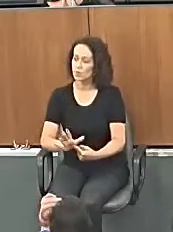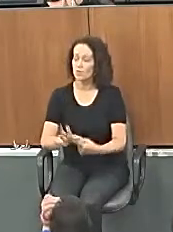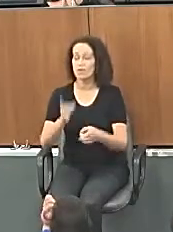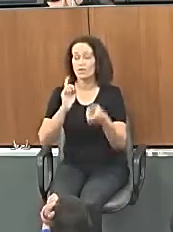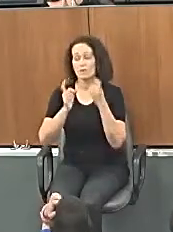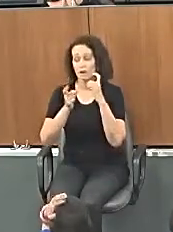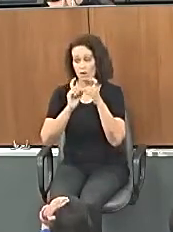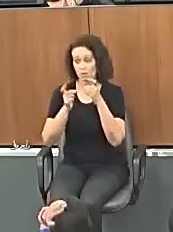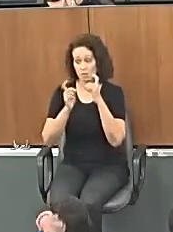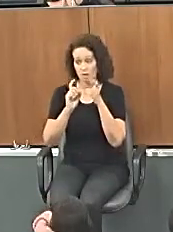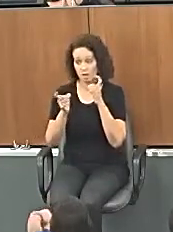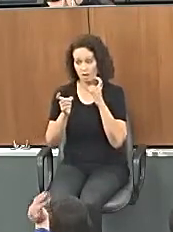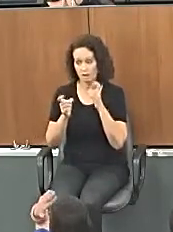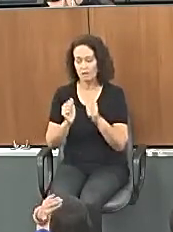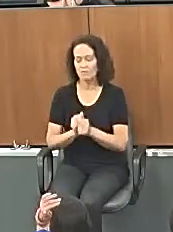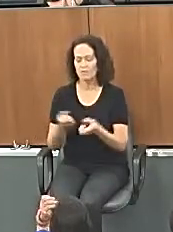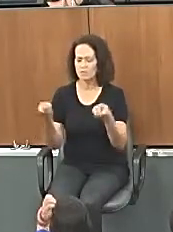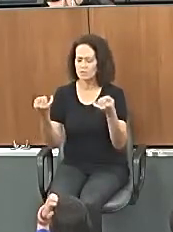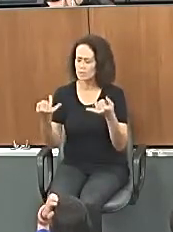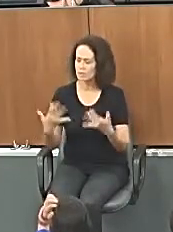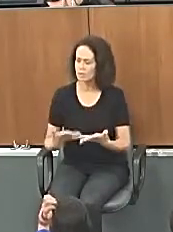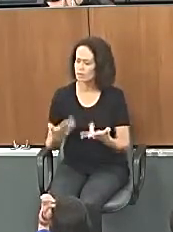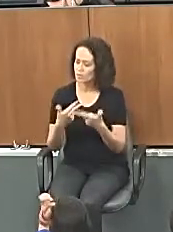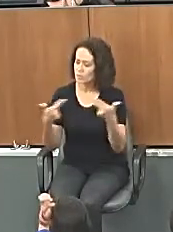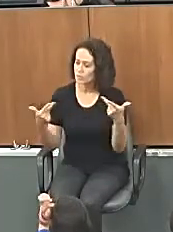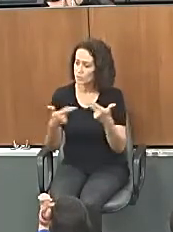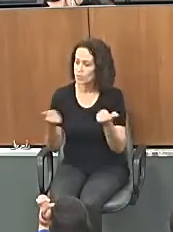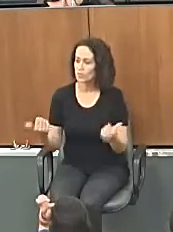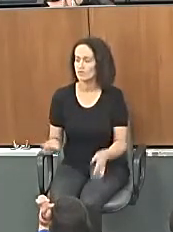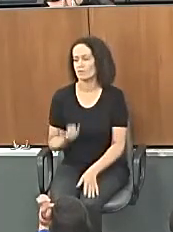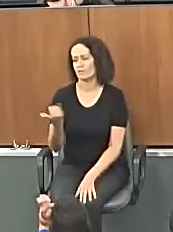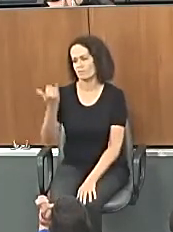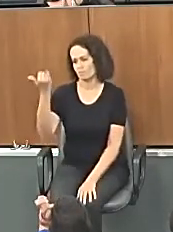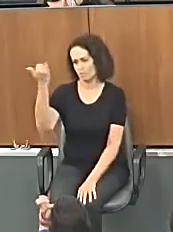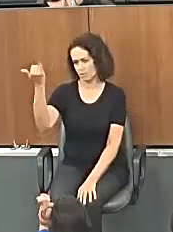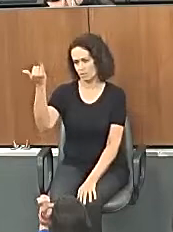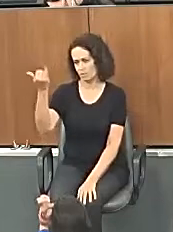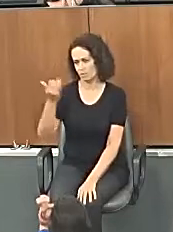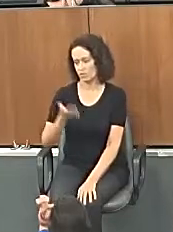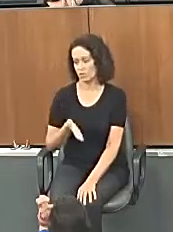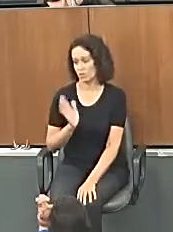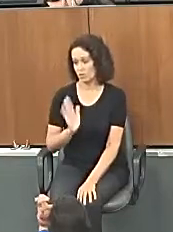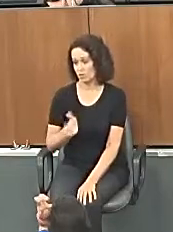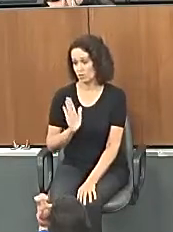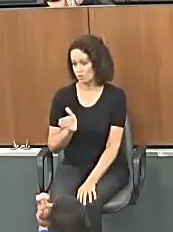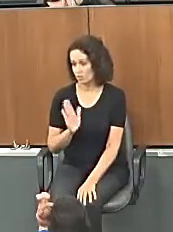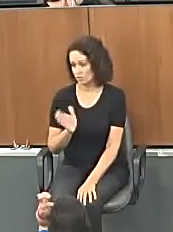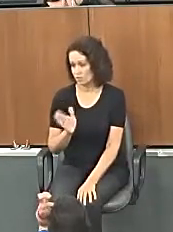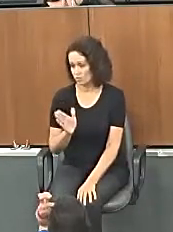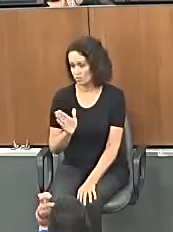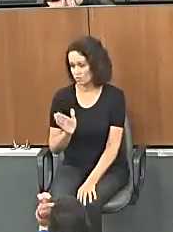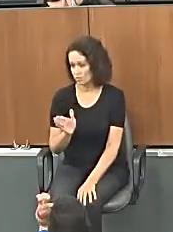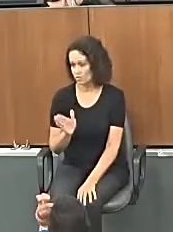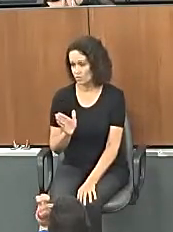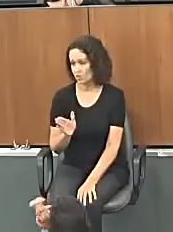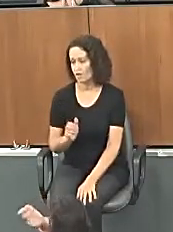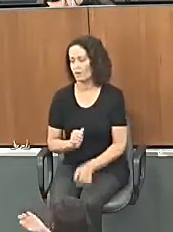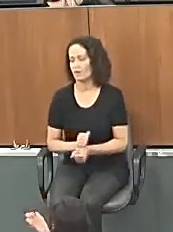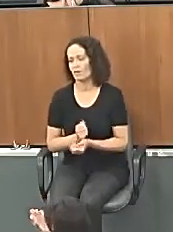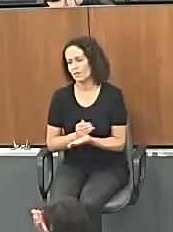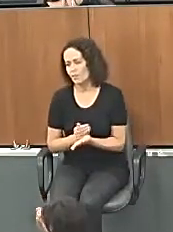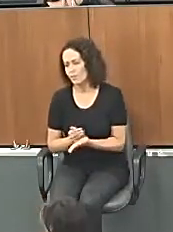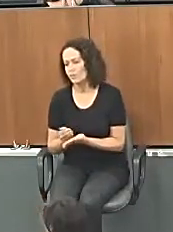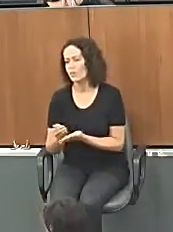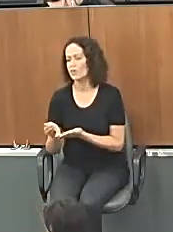foi dito uma coisa muito importante jazz passou o momento de plantarmos há 40 anos é